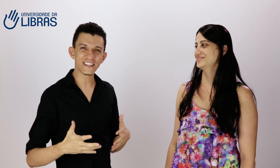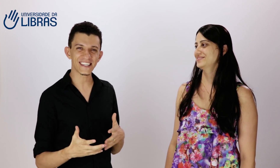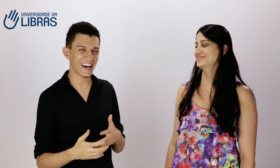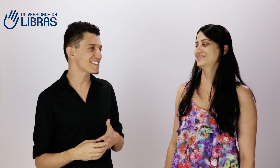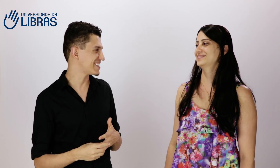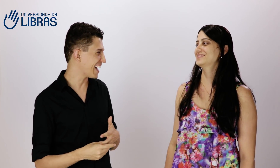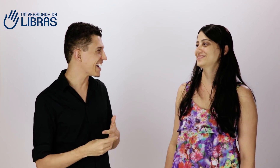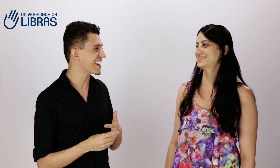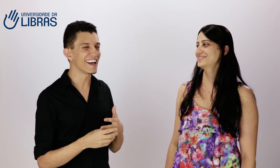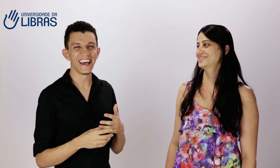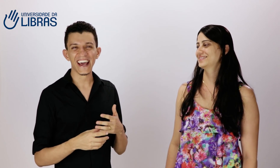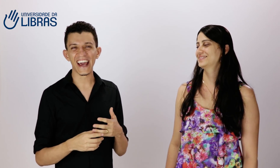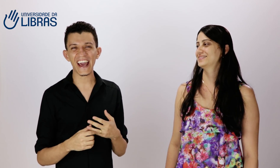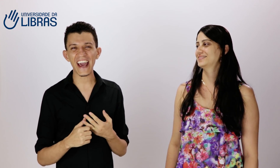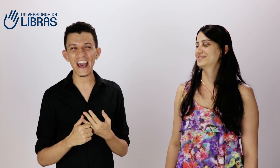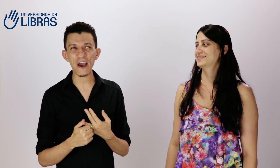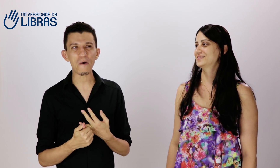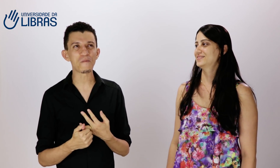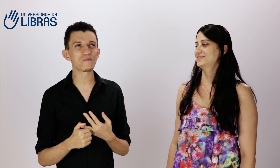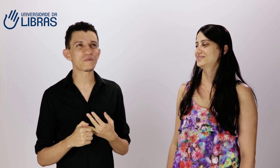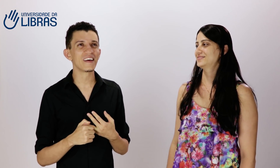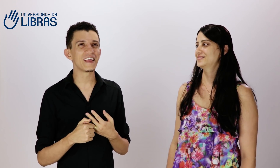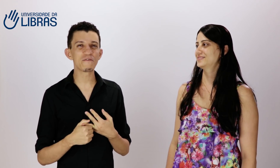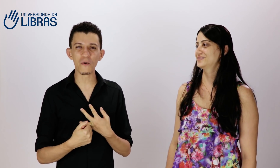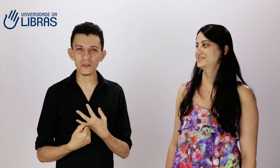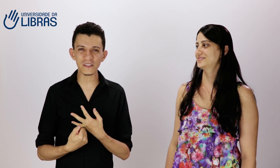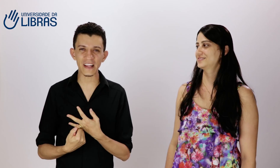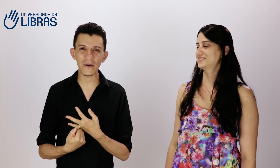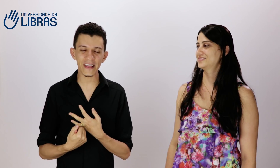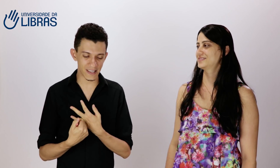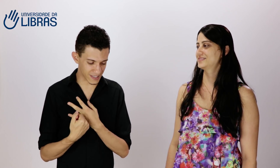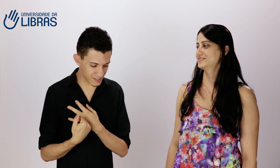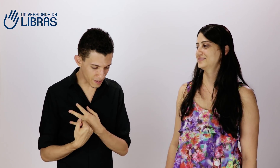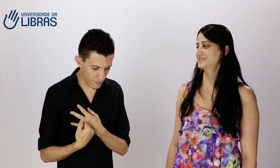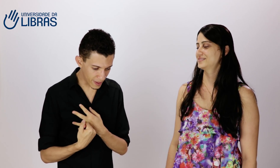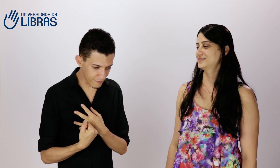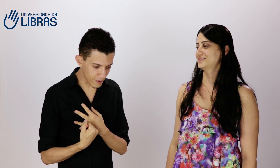das asas dela, teve um outro sinal interessante também, que foi com